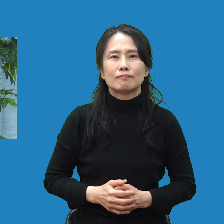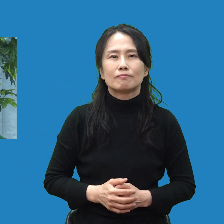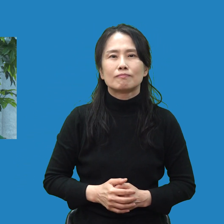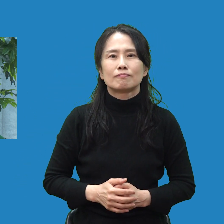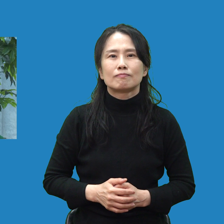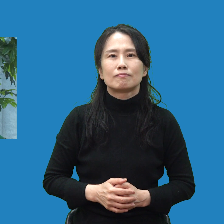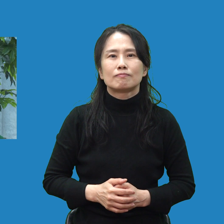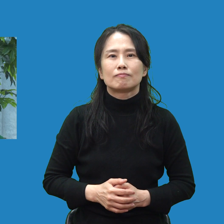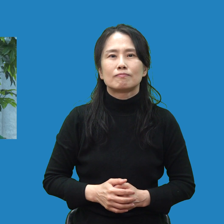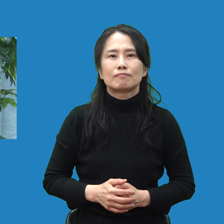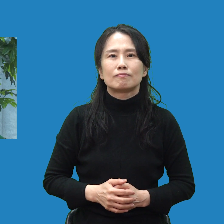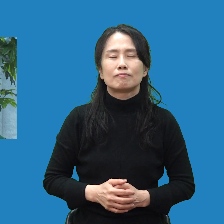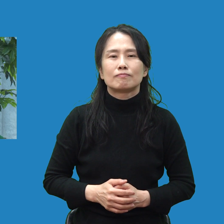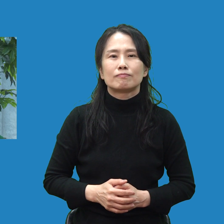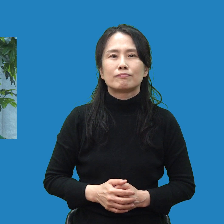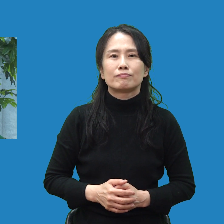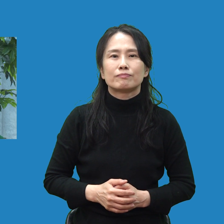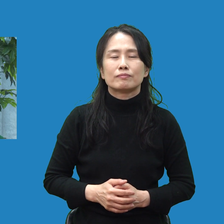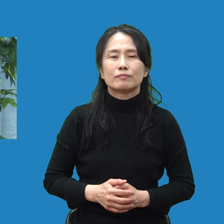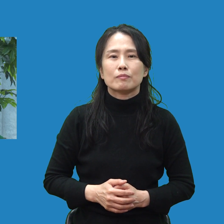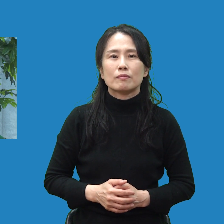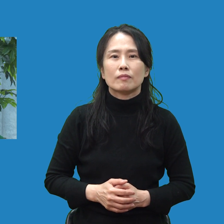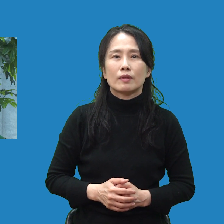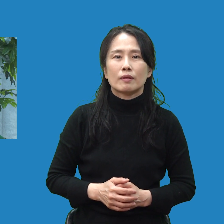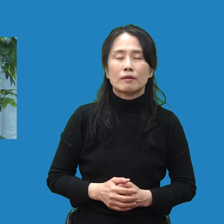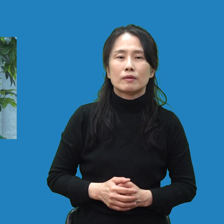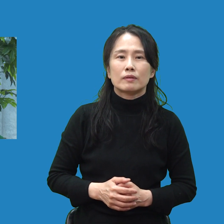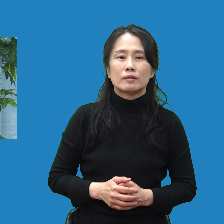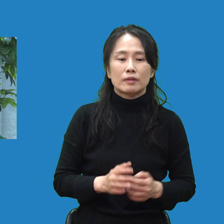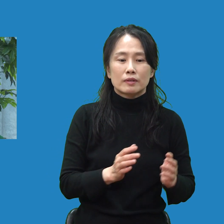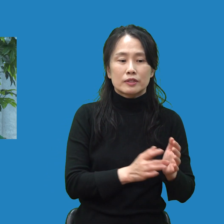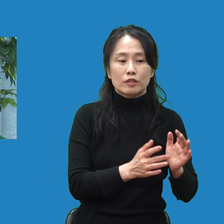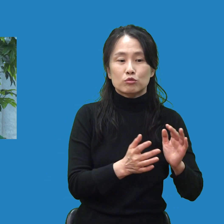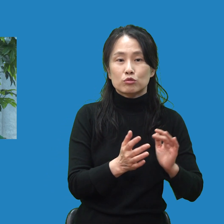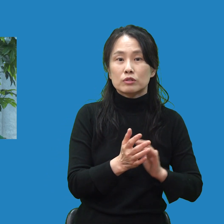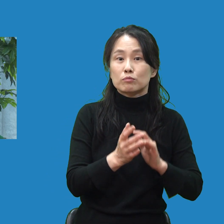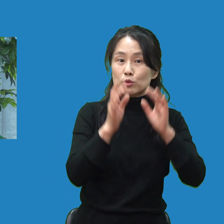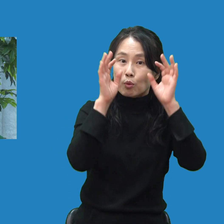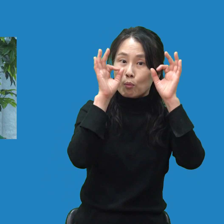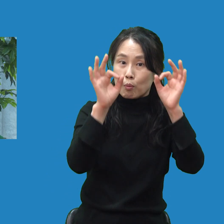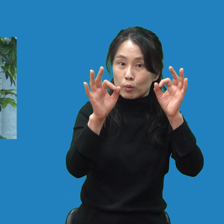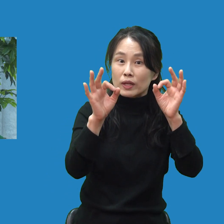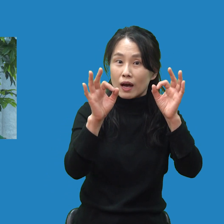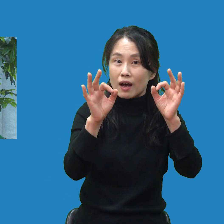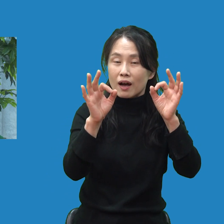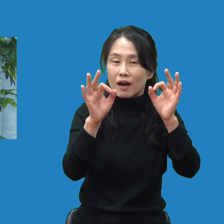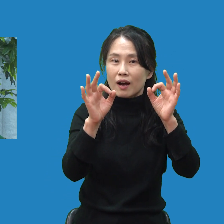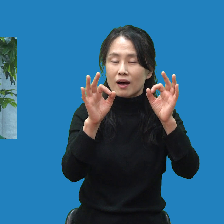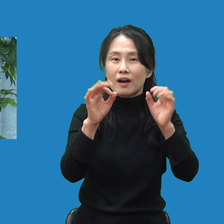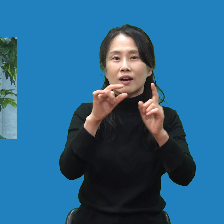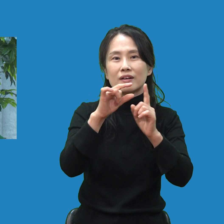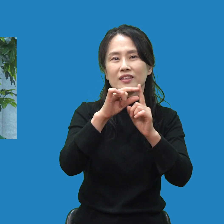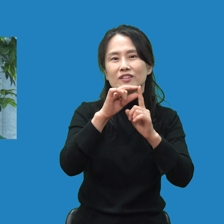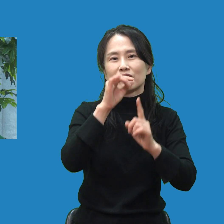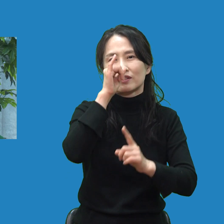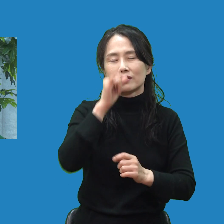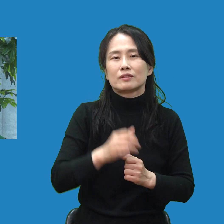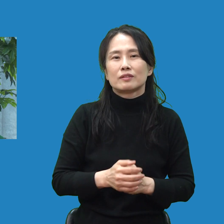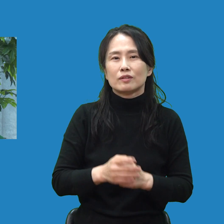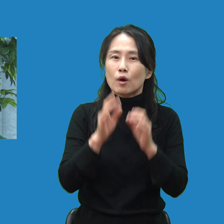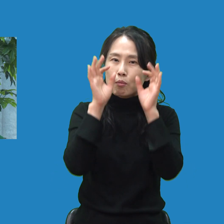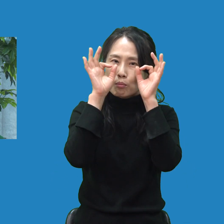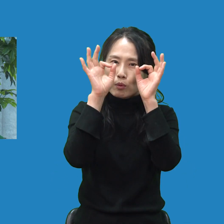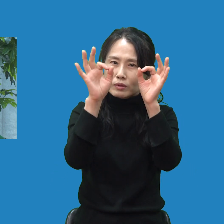합니다. 여기도 또 본다는 동사가 또 나와요. 근데 이 동사의 시상이